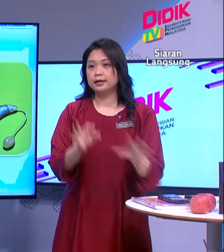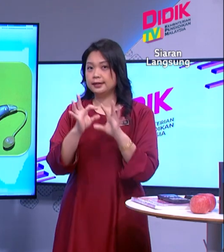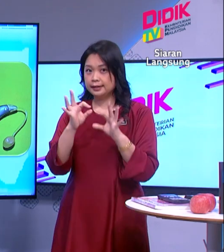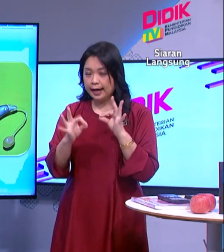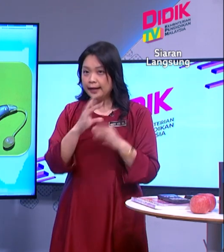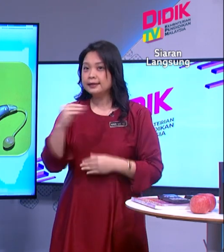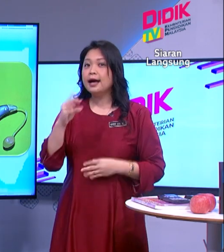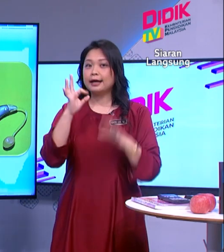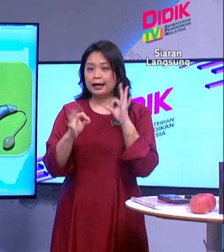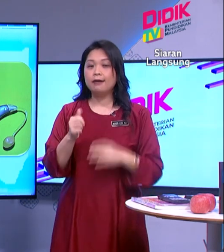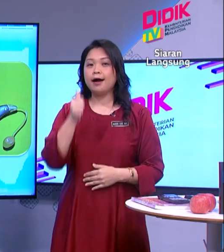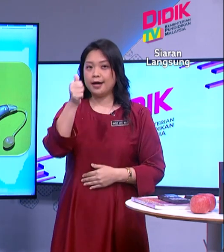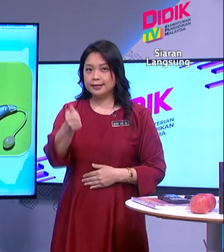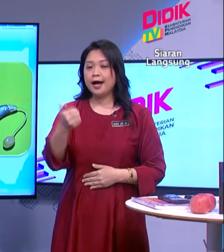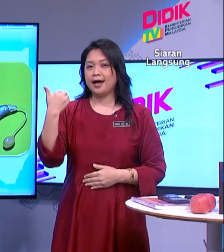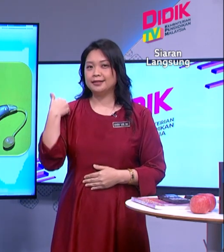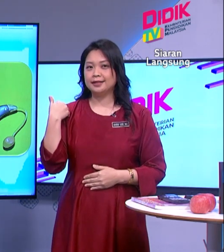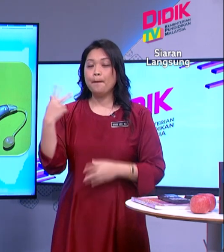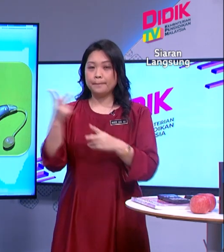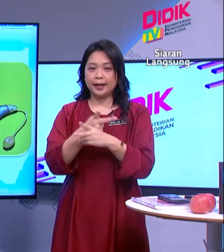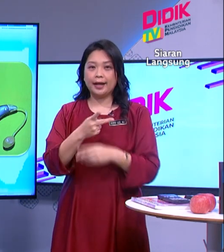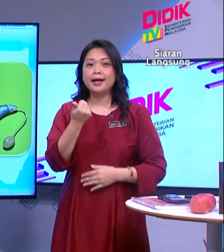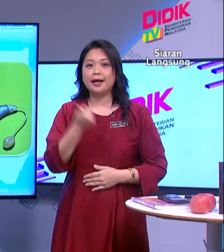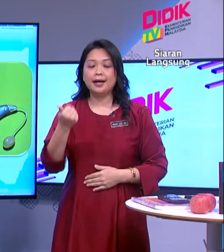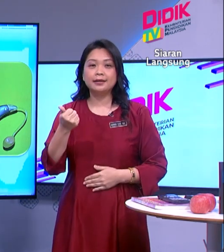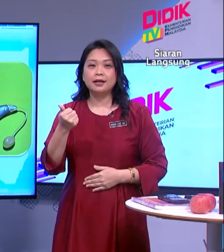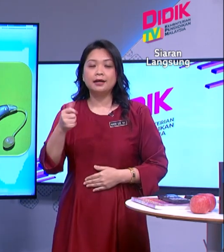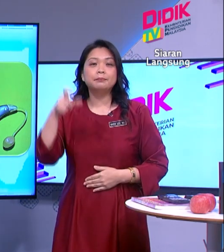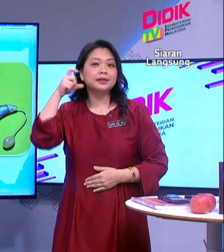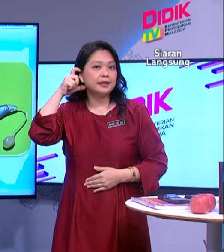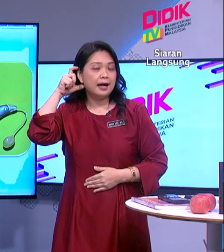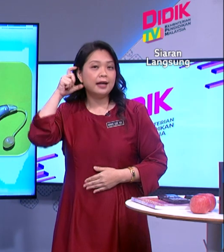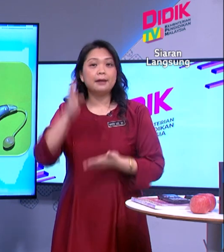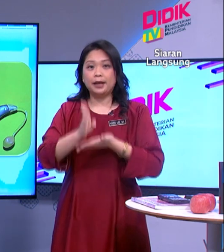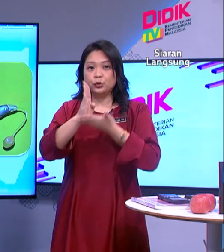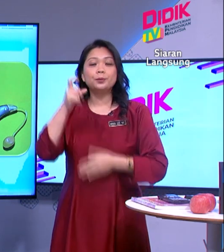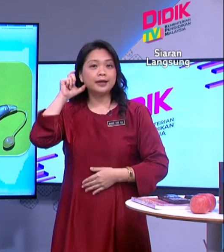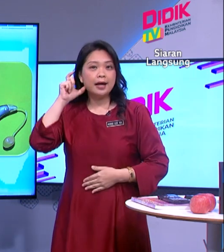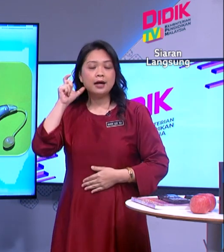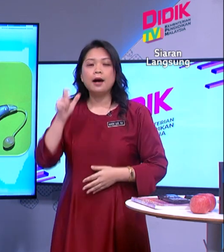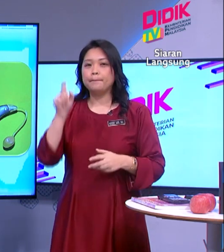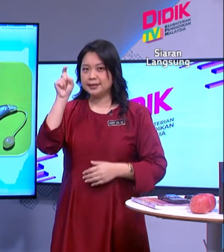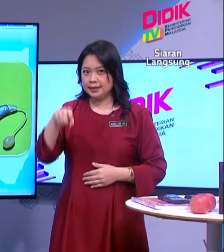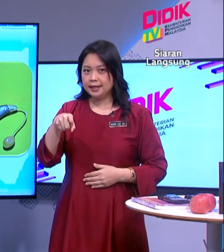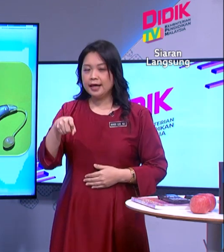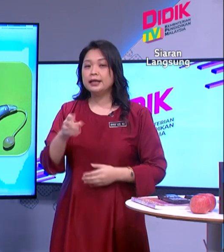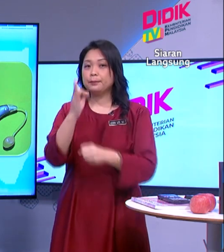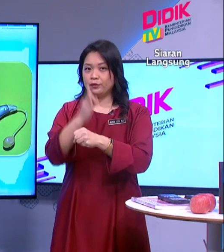dan kalau anda ada pakai ala mendengar alat bantu menengah pastikan dia